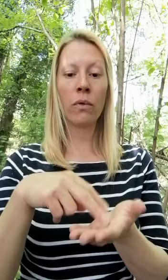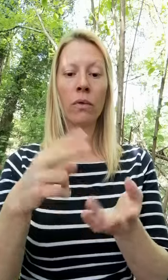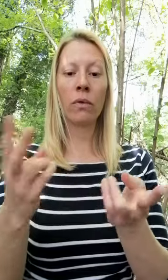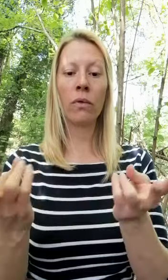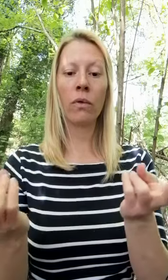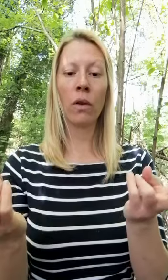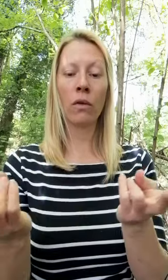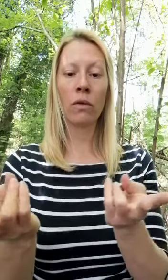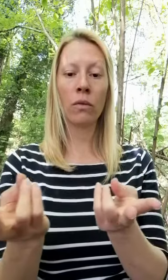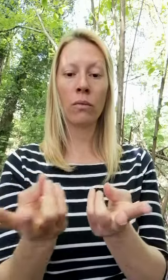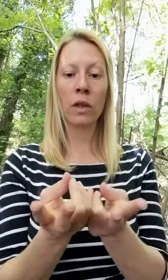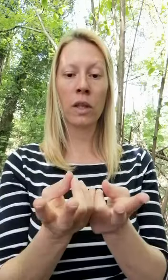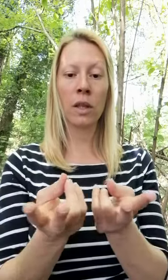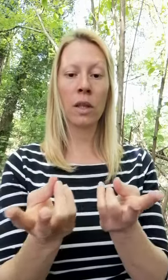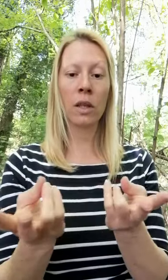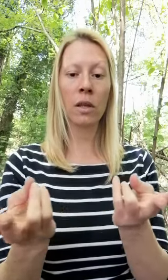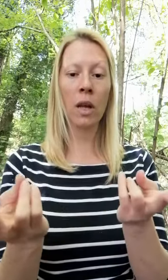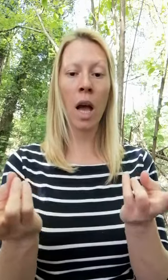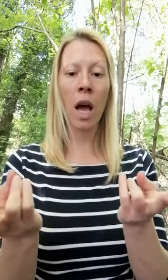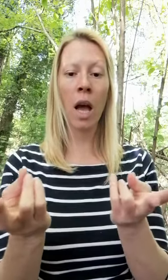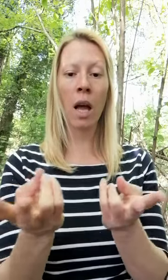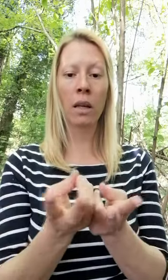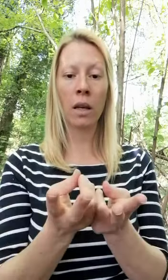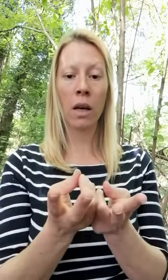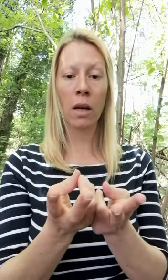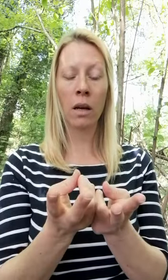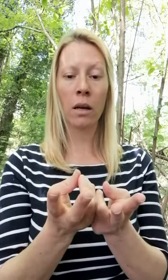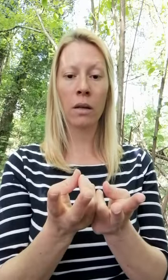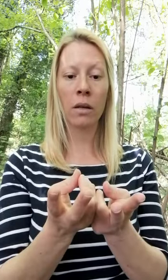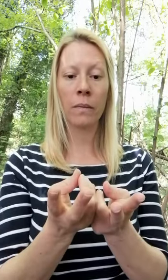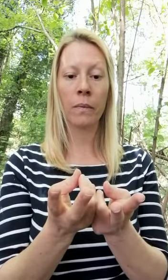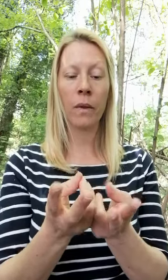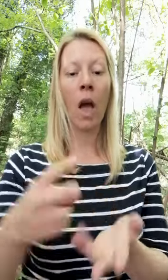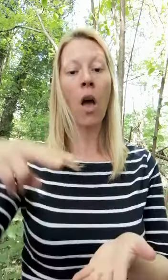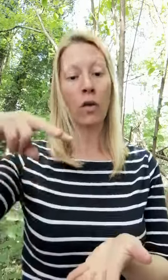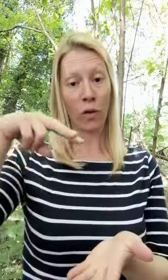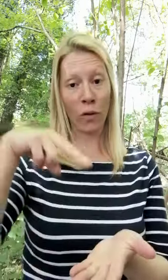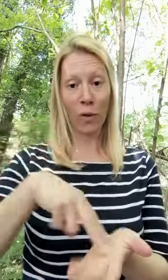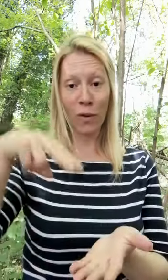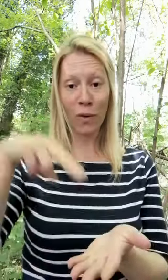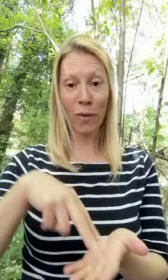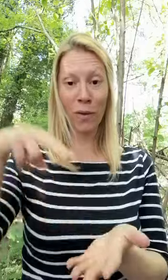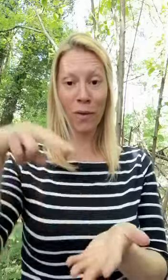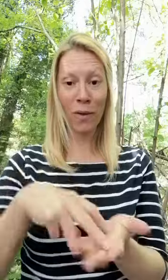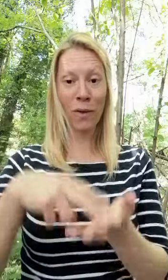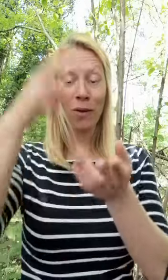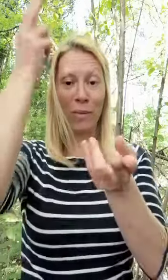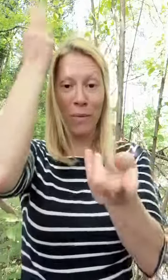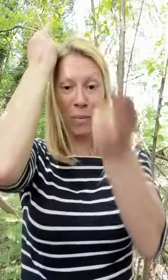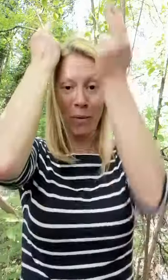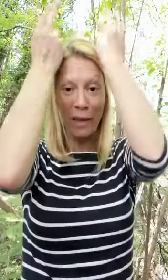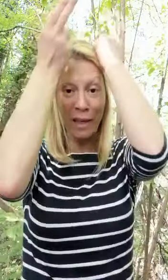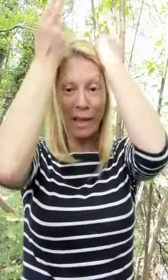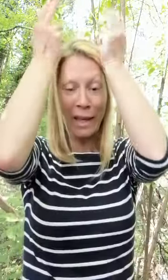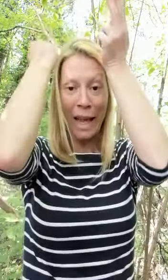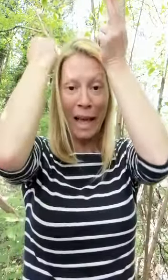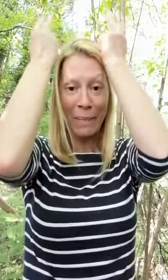plus dans son petit jardin. Saute, saute, saute, mon petit